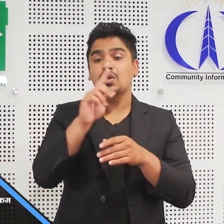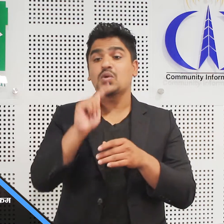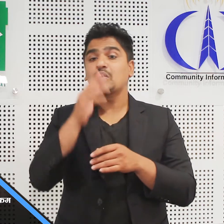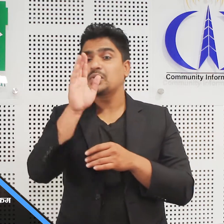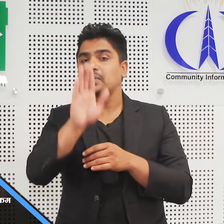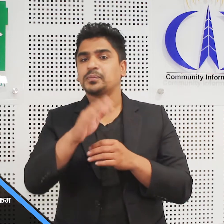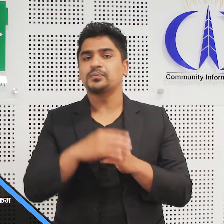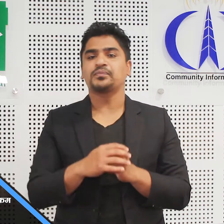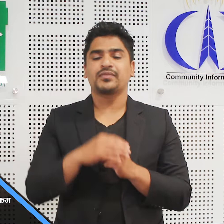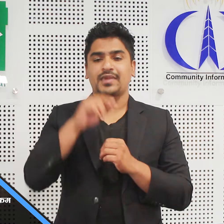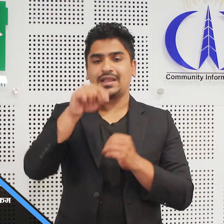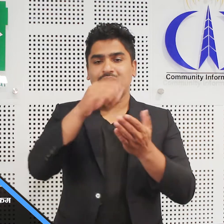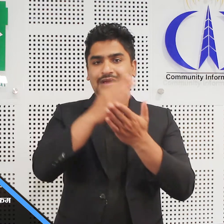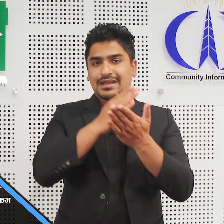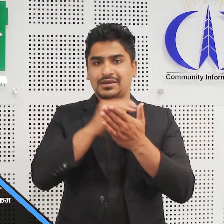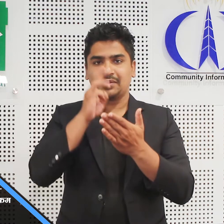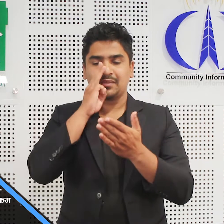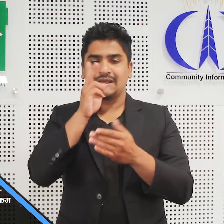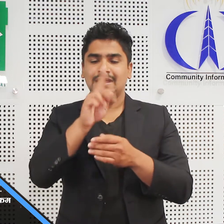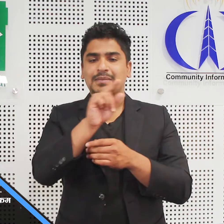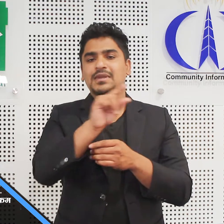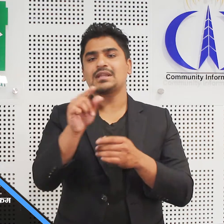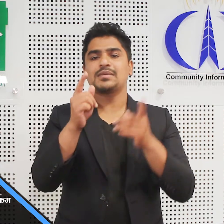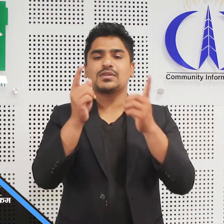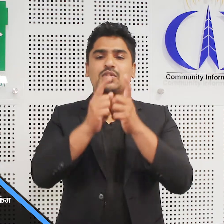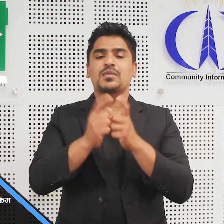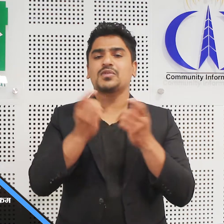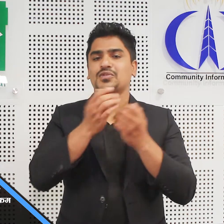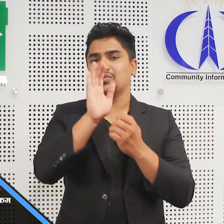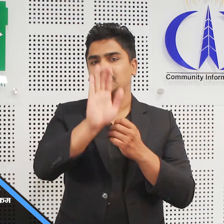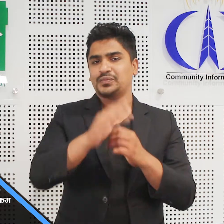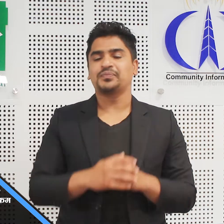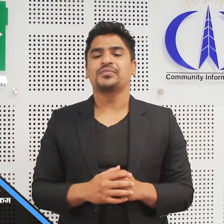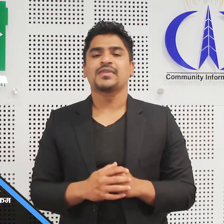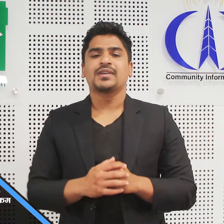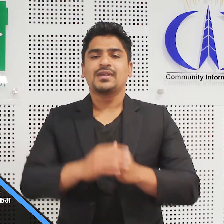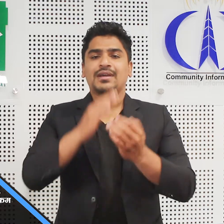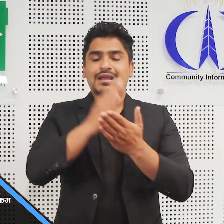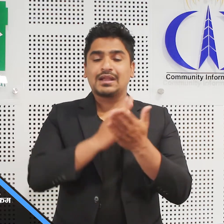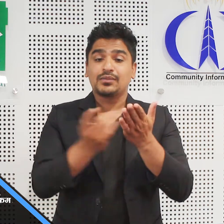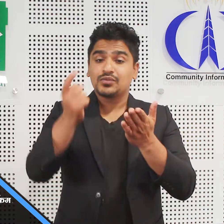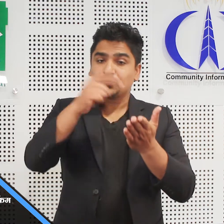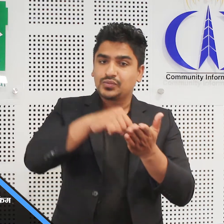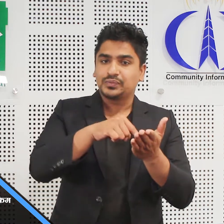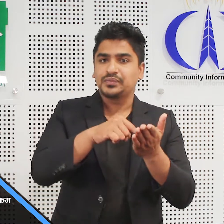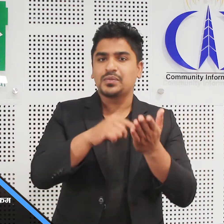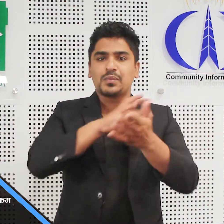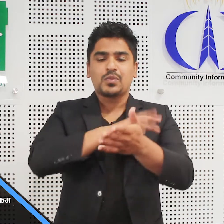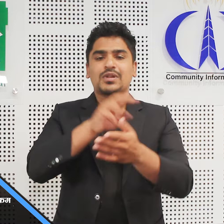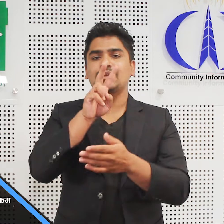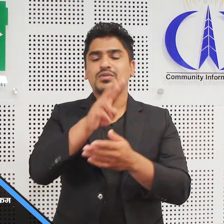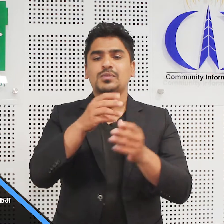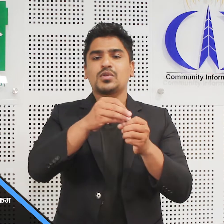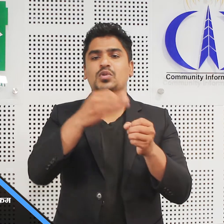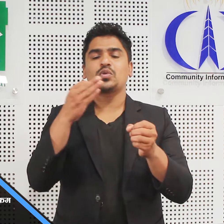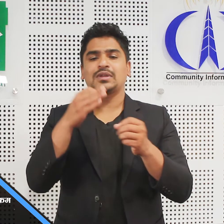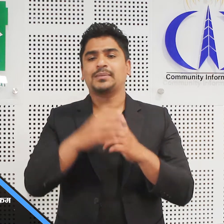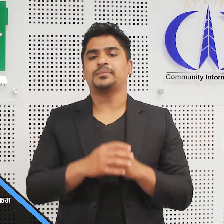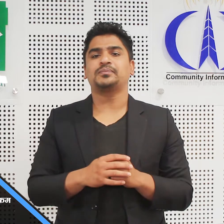त? आजको कार्यक्रममा यही विषयमा चर्चा गर्नेछौँ। कार्यक्रमको सुरुमा लागौं प्रदेश 2 को धनुषातर्फ।